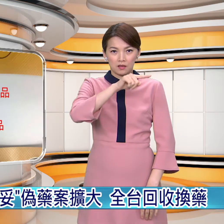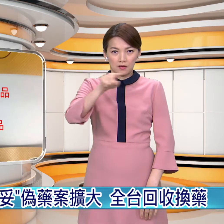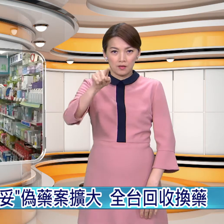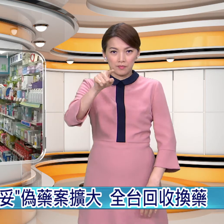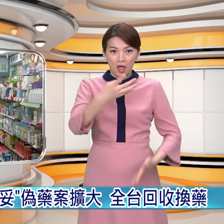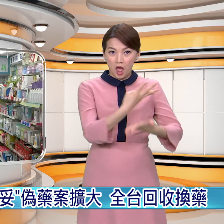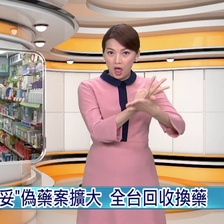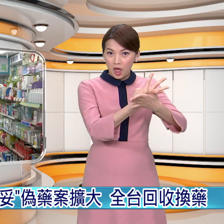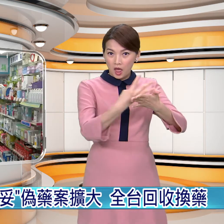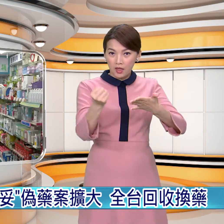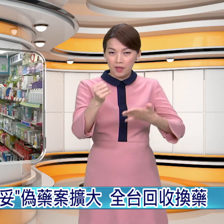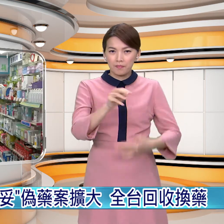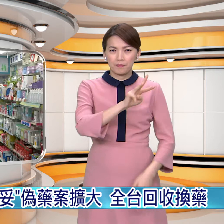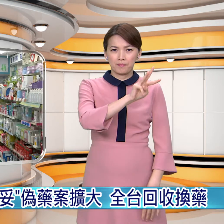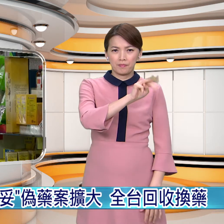外，另外还有批号